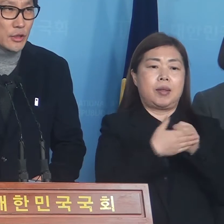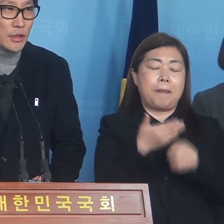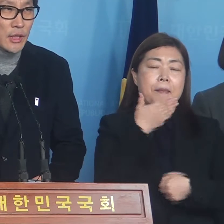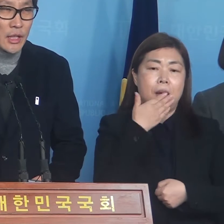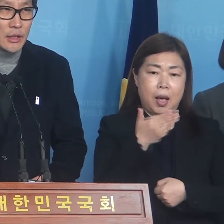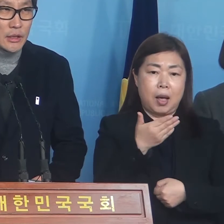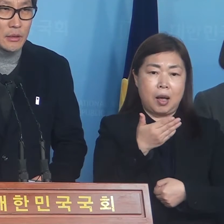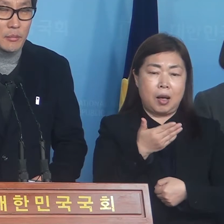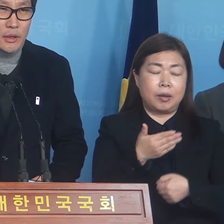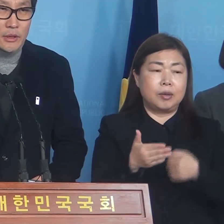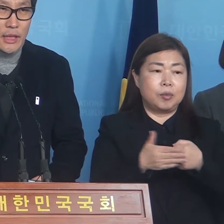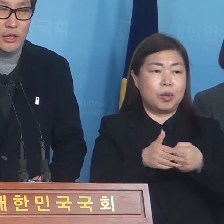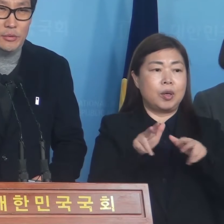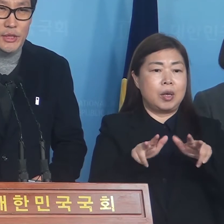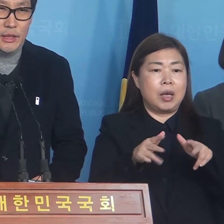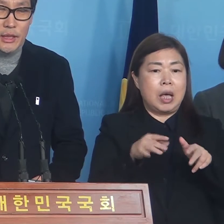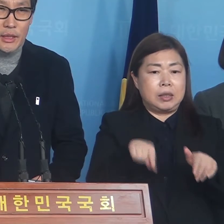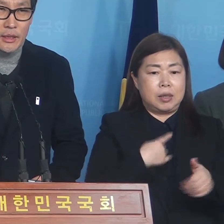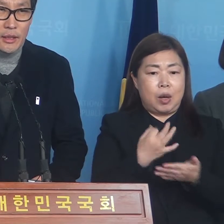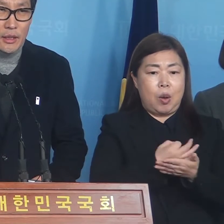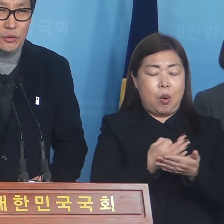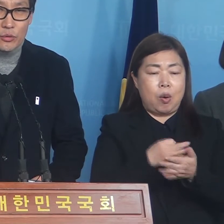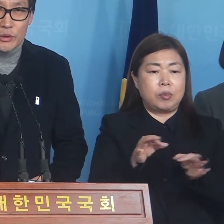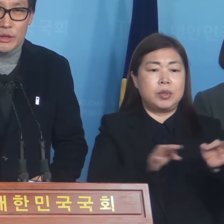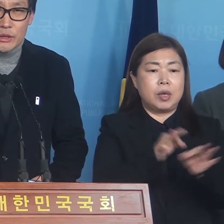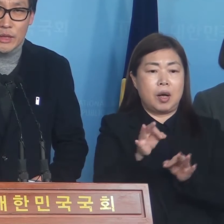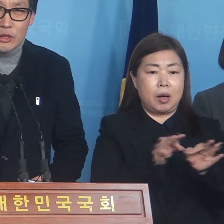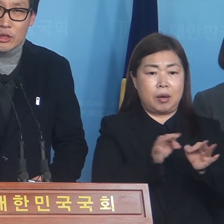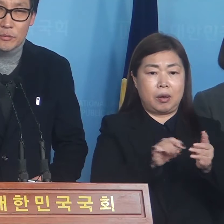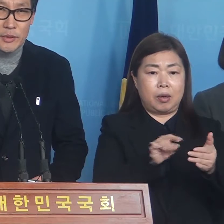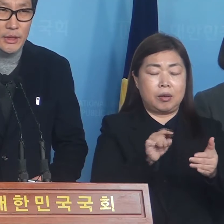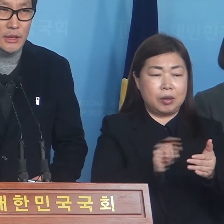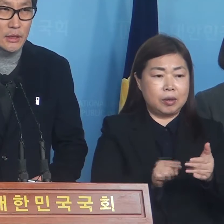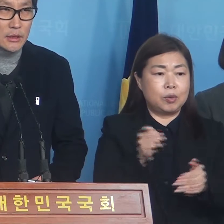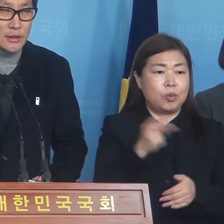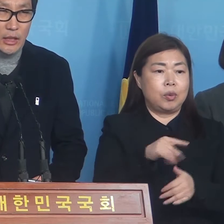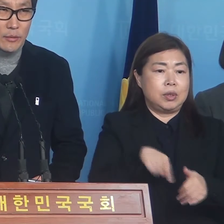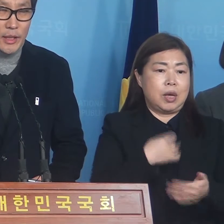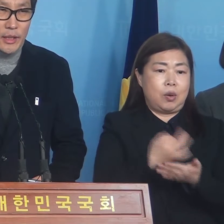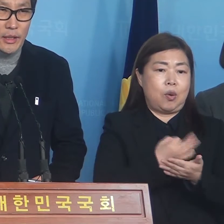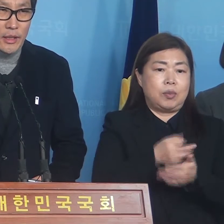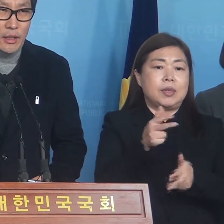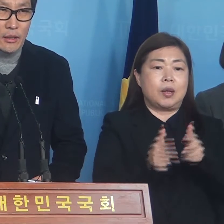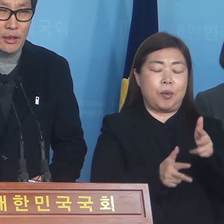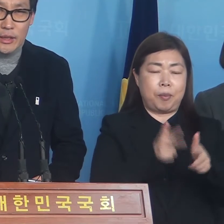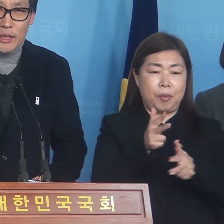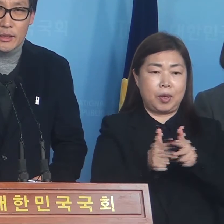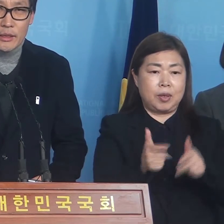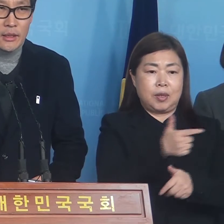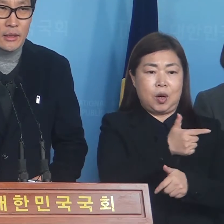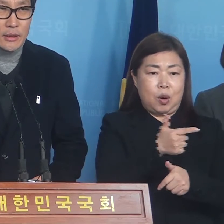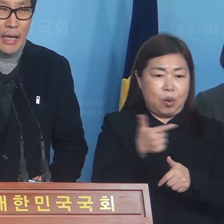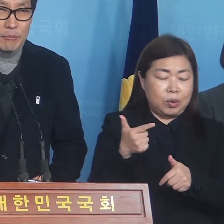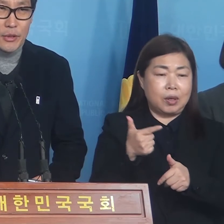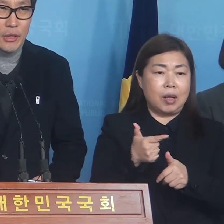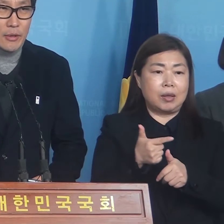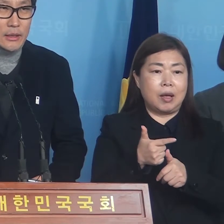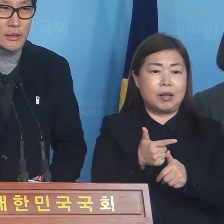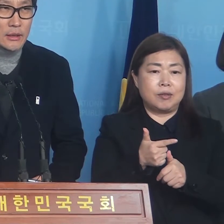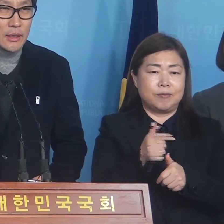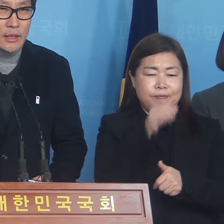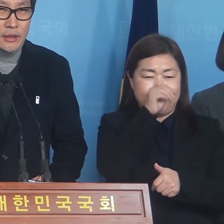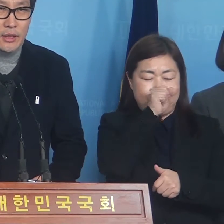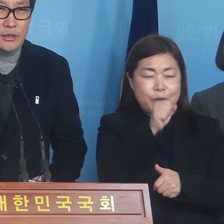수 있어서 이 자영업 시장에 또 이 산업에 커다란